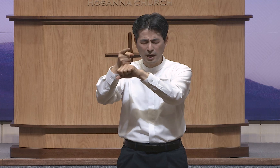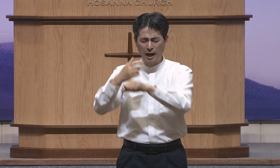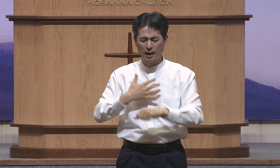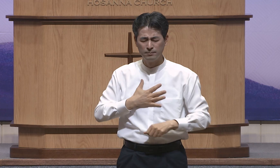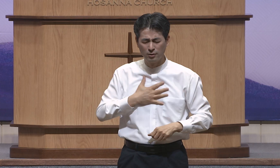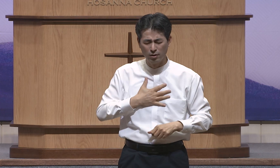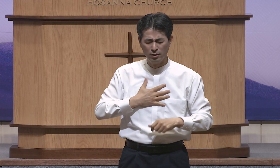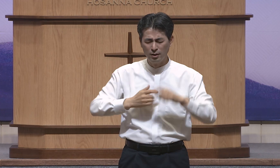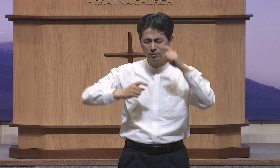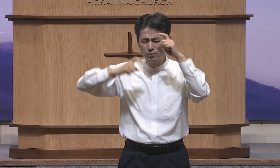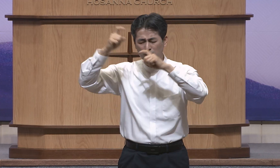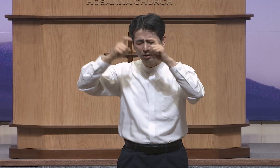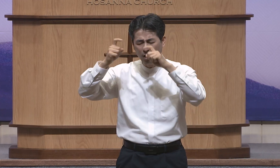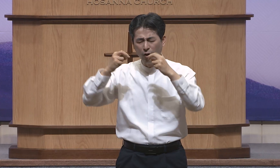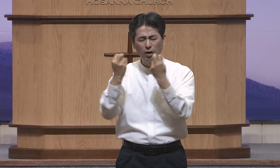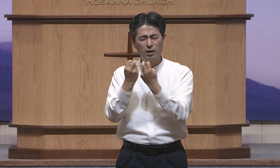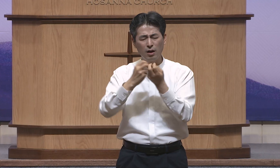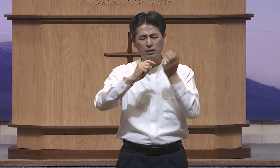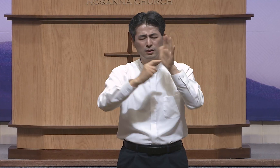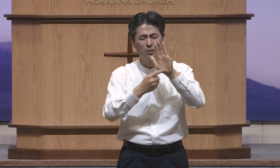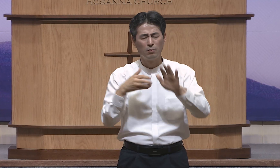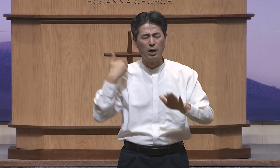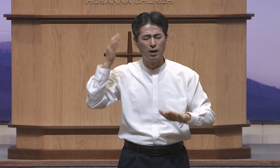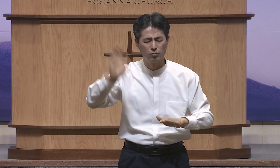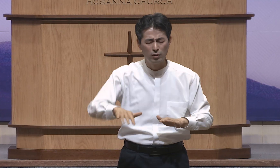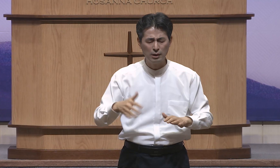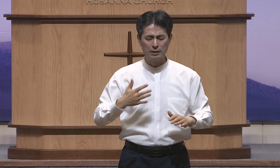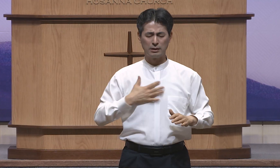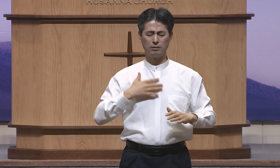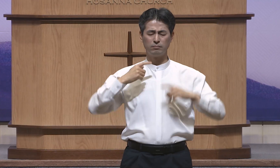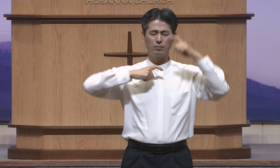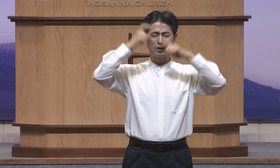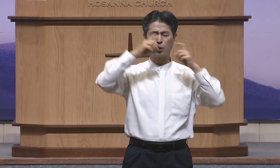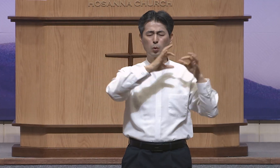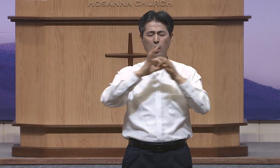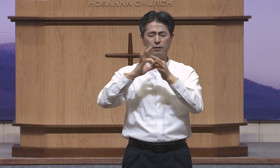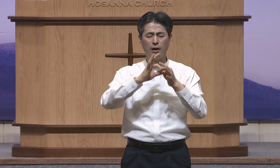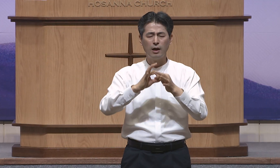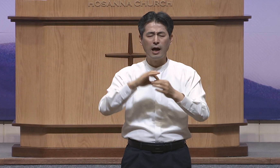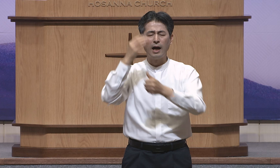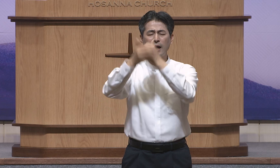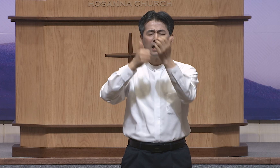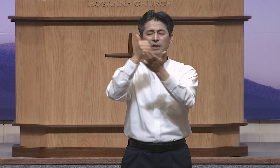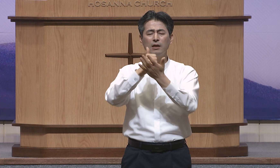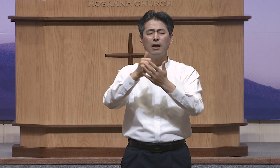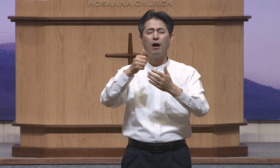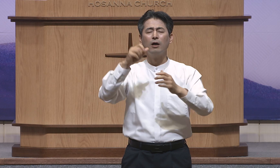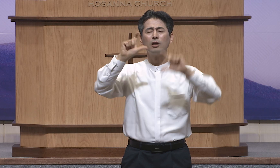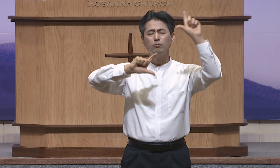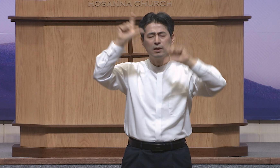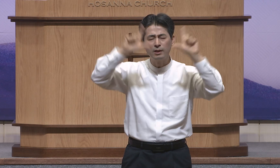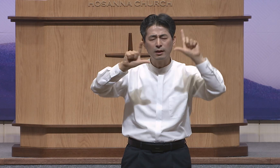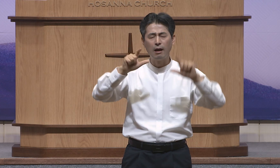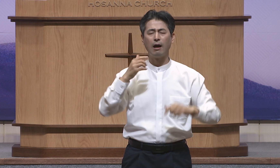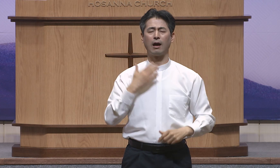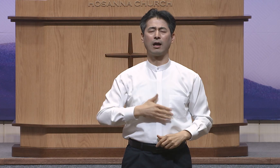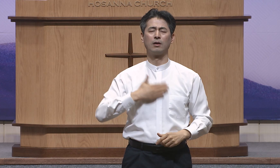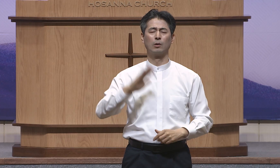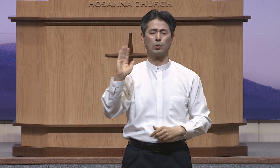하나님의 성품과 하나님의 형상을 우리가 직접 볼 수 없지만 저의 수어 찬양을 통해서, 저의